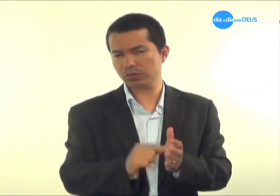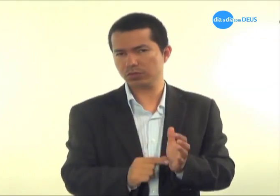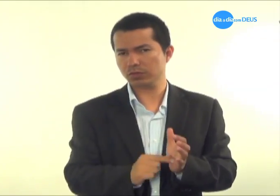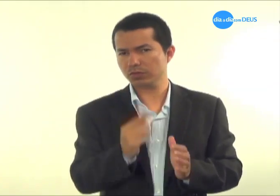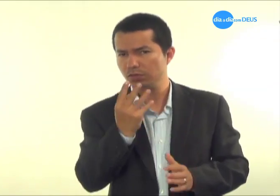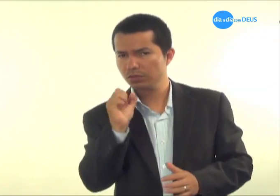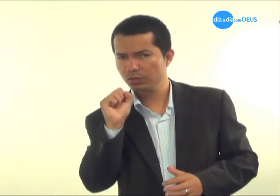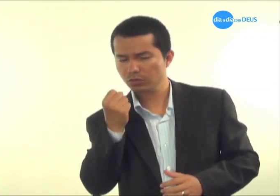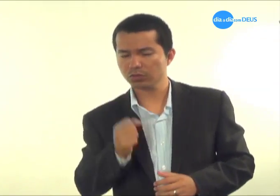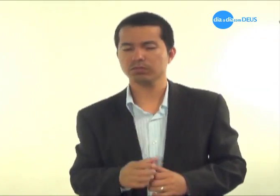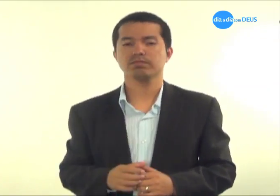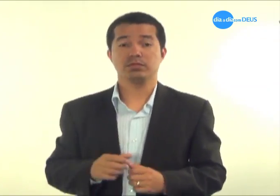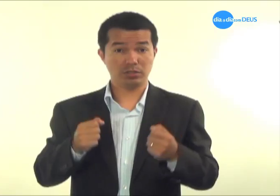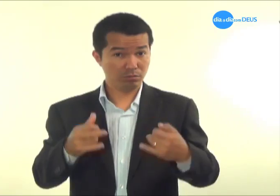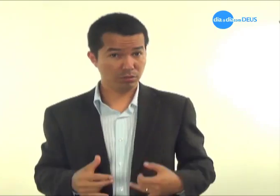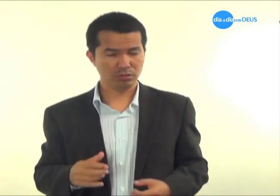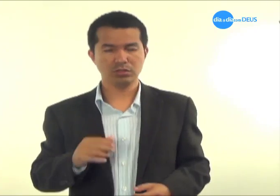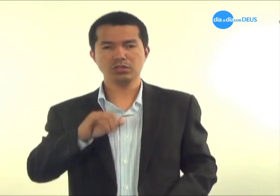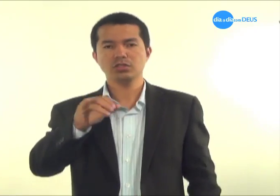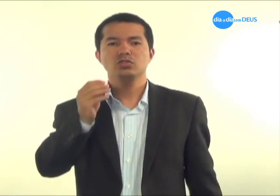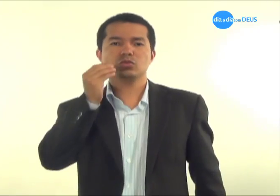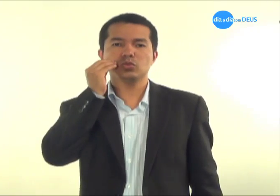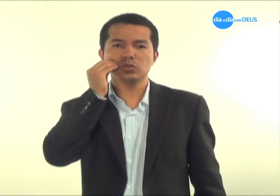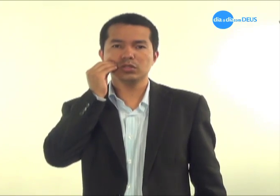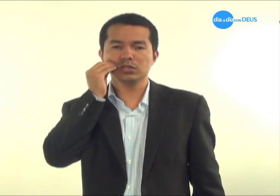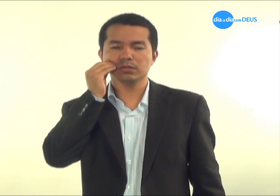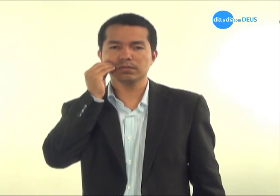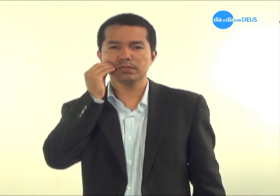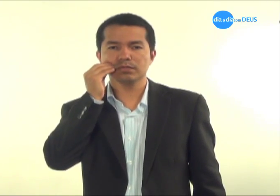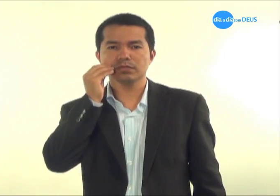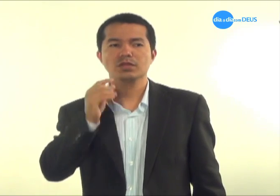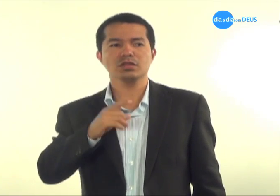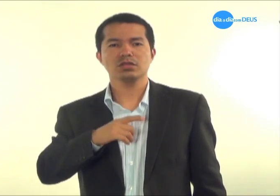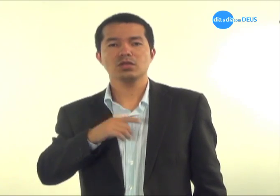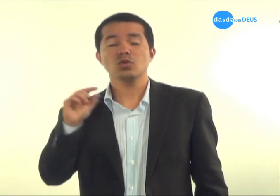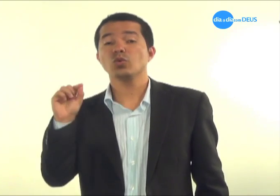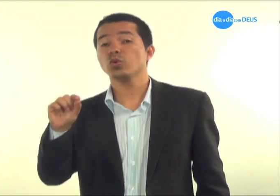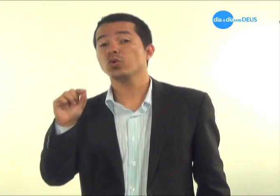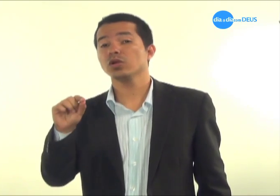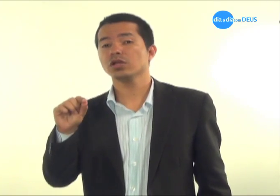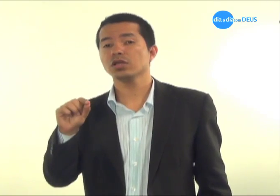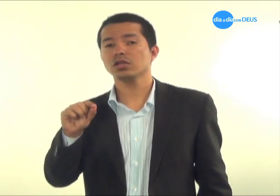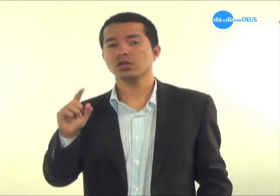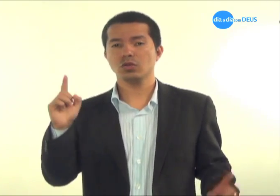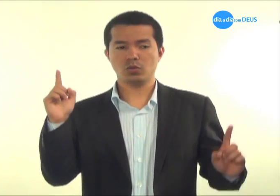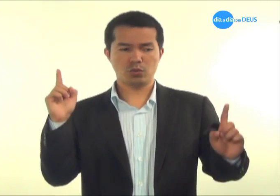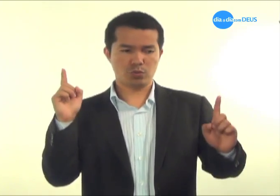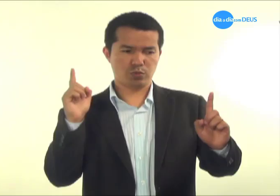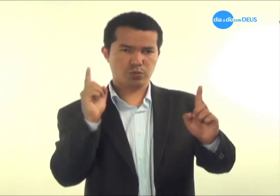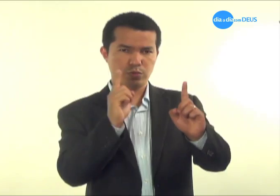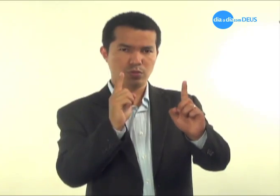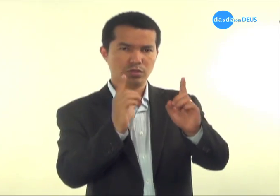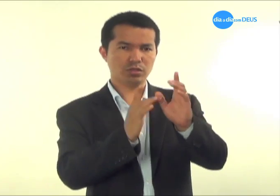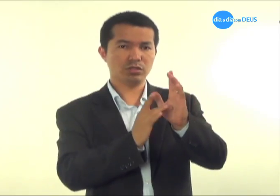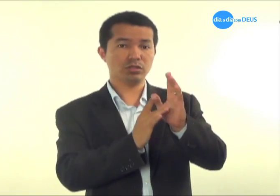22, 48 diz assim: Judas, com um beijo, traís